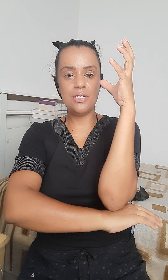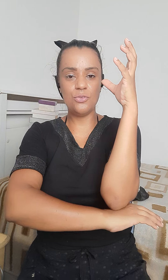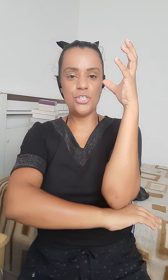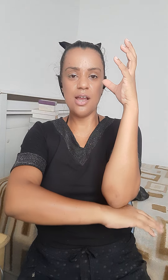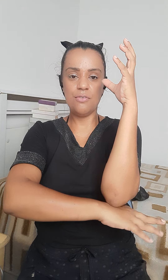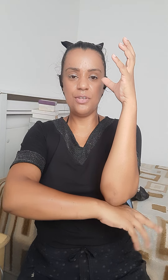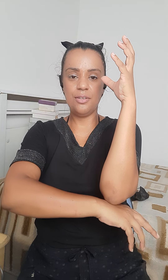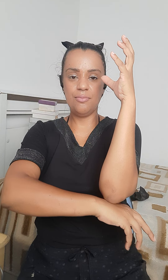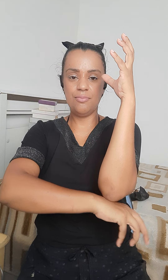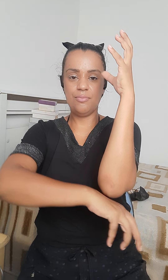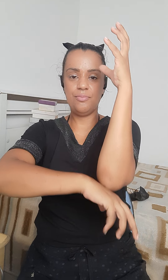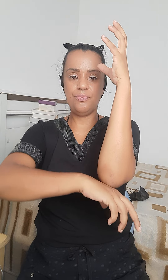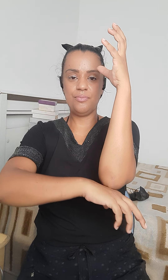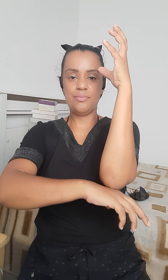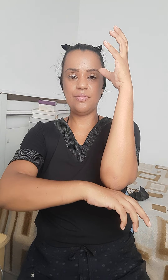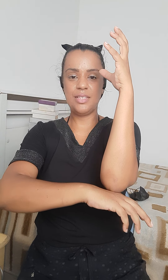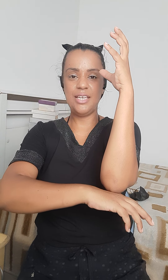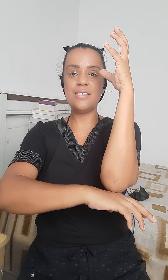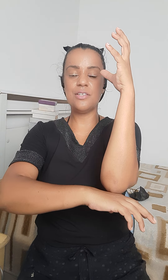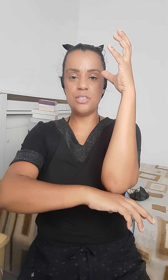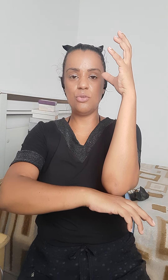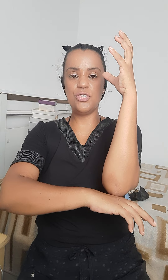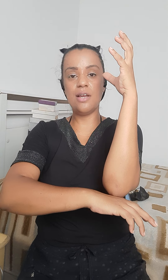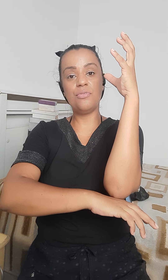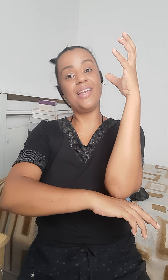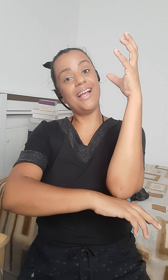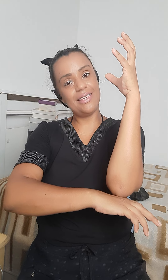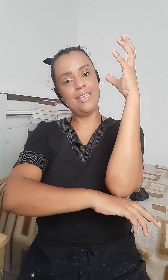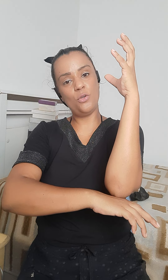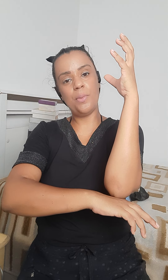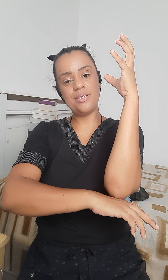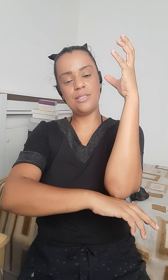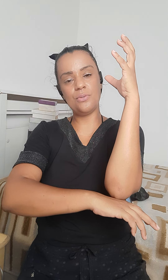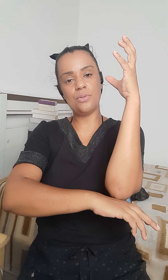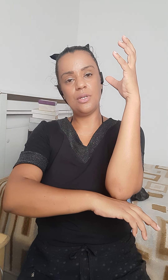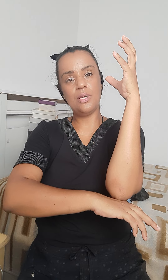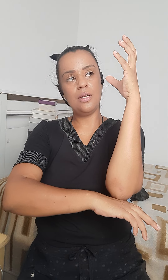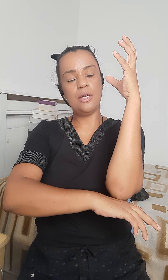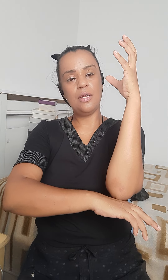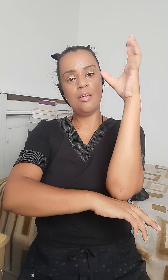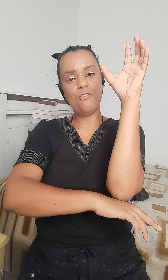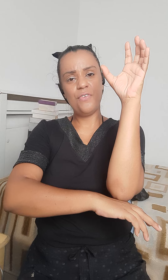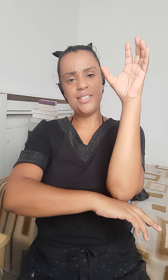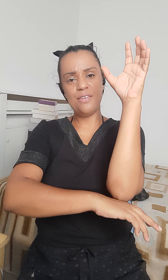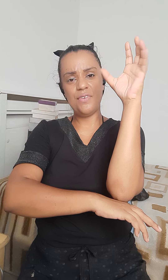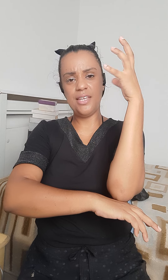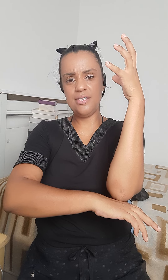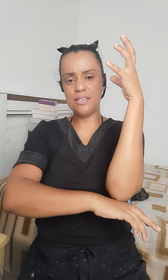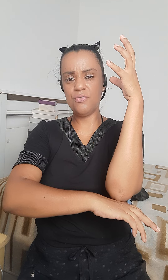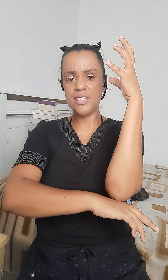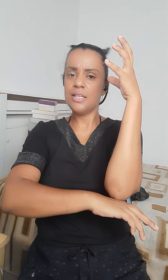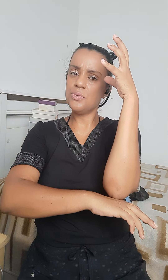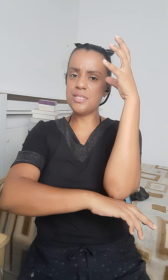de árvore. Esse é o sinal de árvore aqui no Brasil. Faz referência, faz alusão,